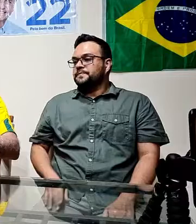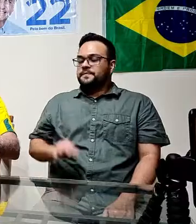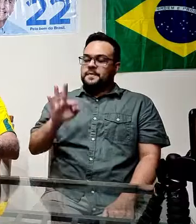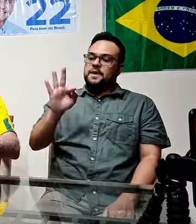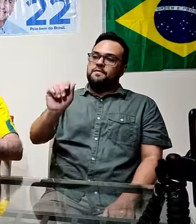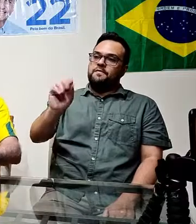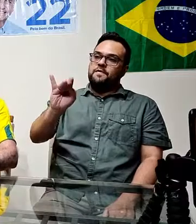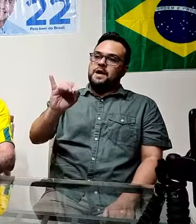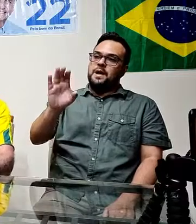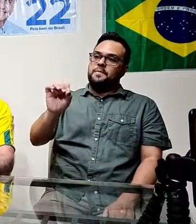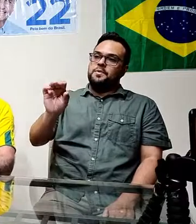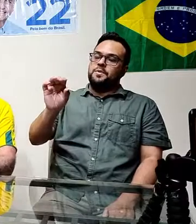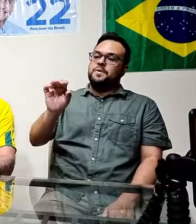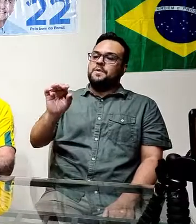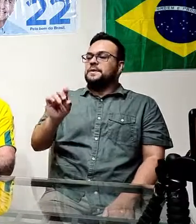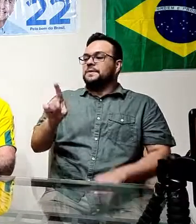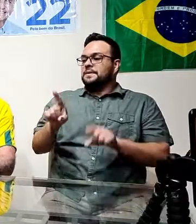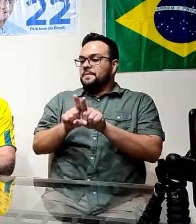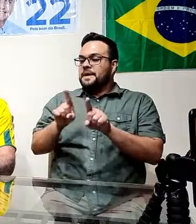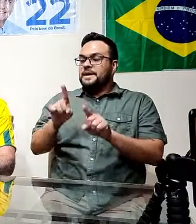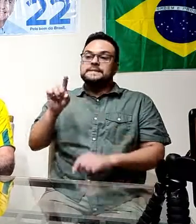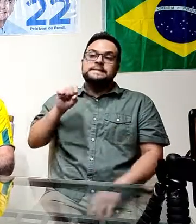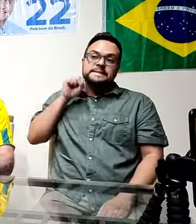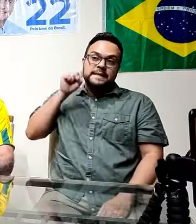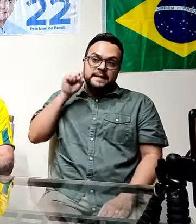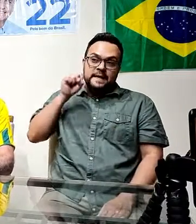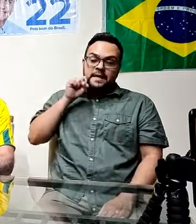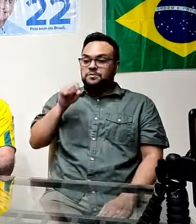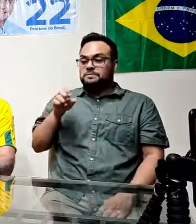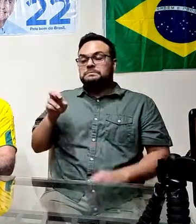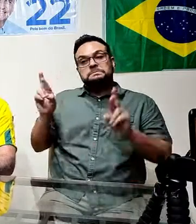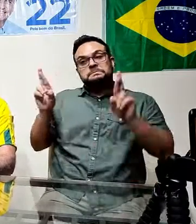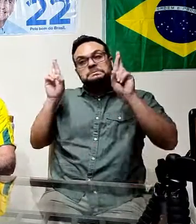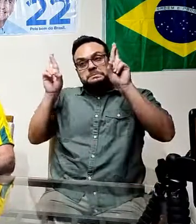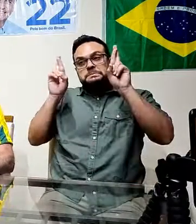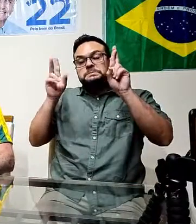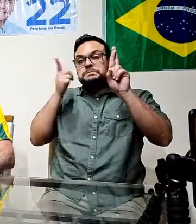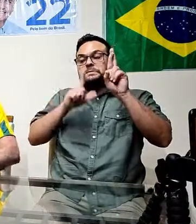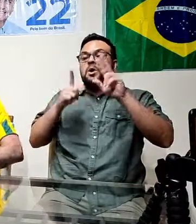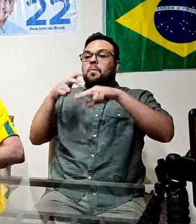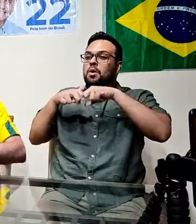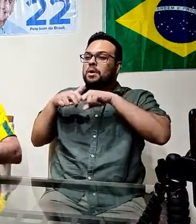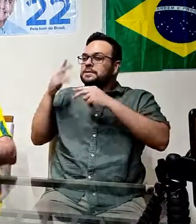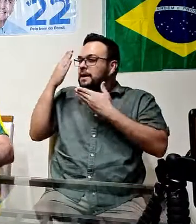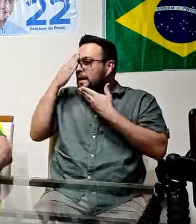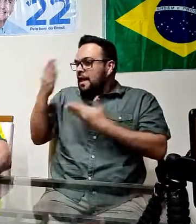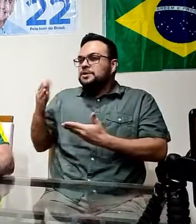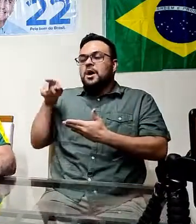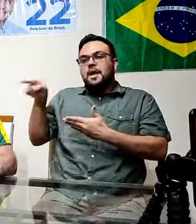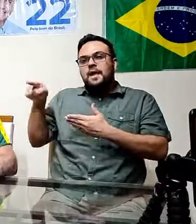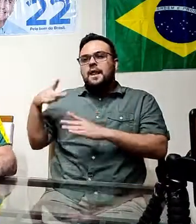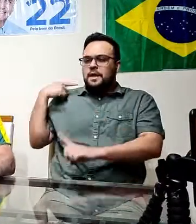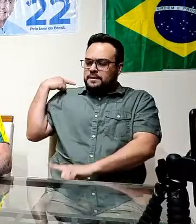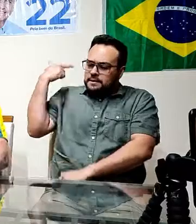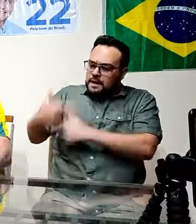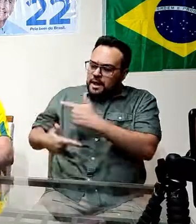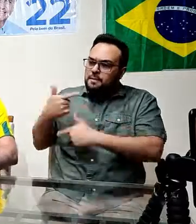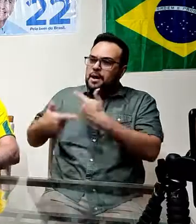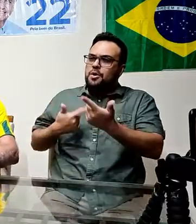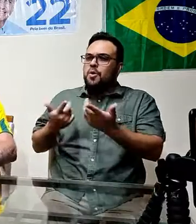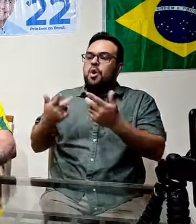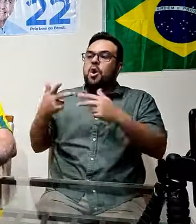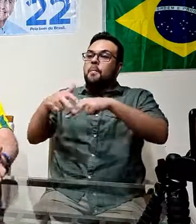Fábio Dantas. E candidato ao Senado, a gente espera que chegue, né? Até pela gratidão, pela forma como trabalhou aqui,